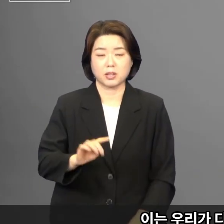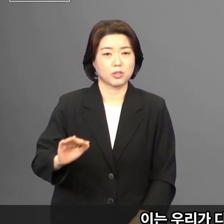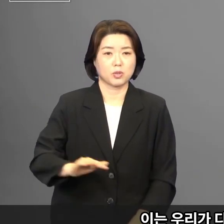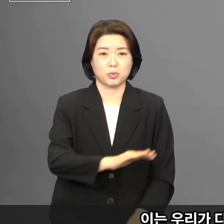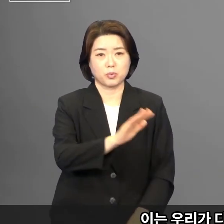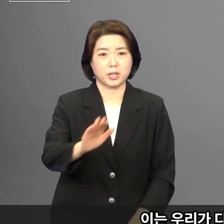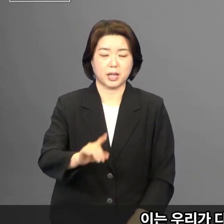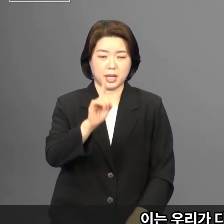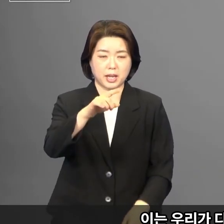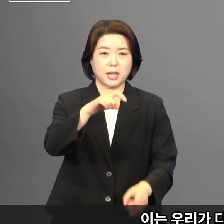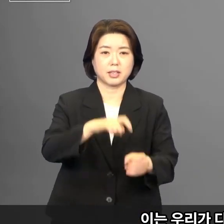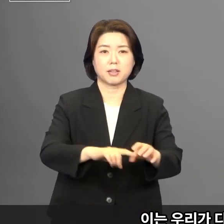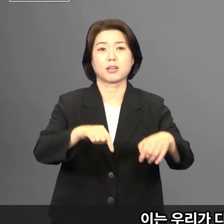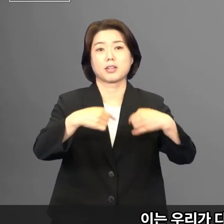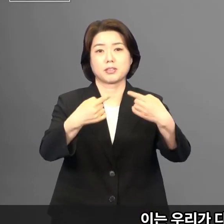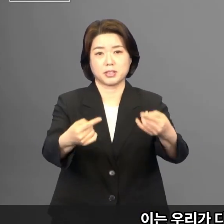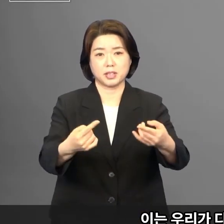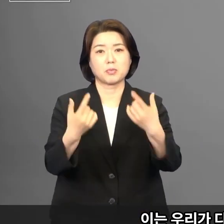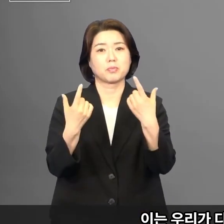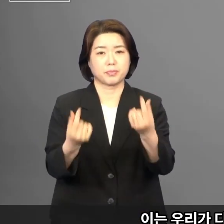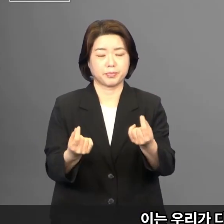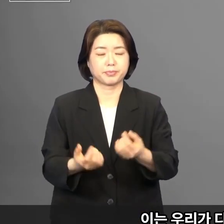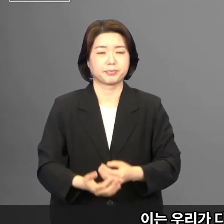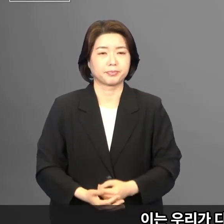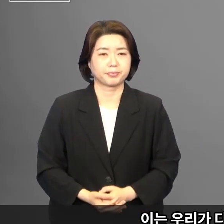다 한 떡에 참여함이라.